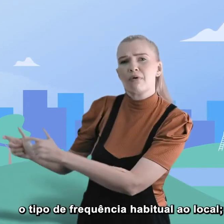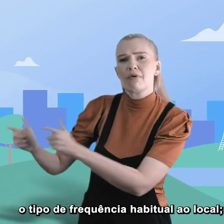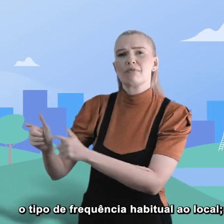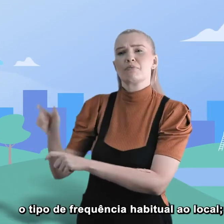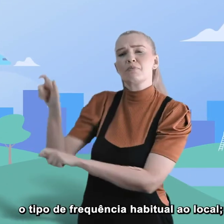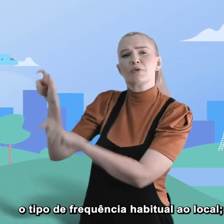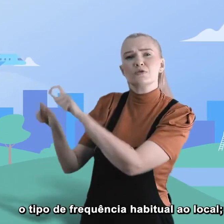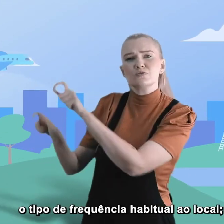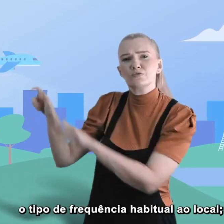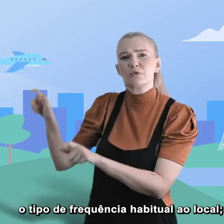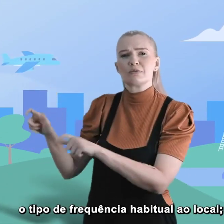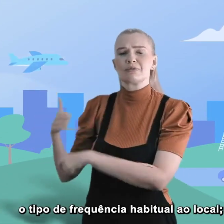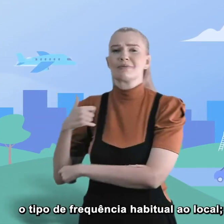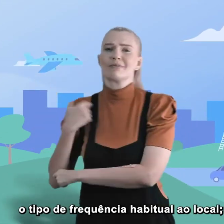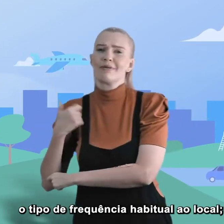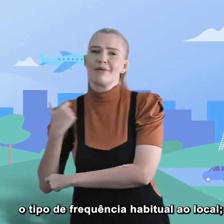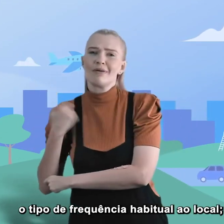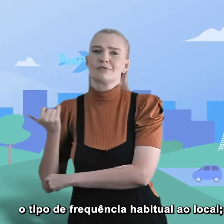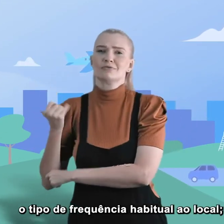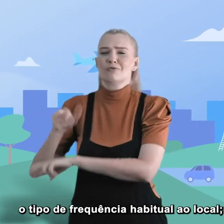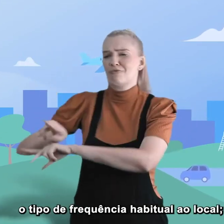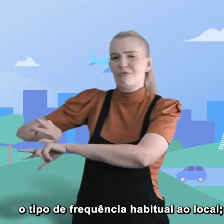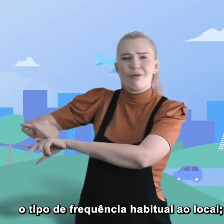O tipo de frequência habitual ao local.